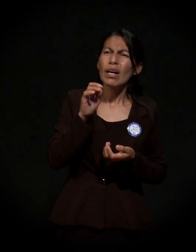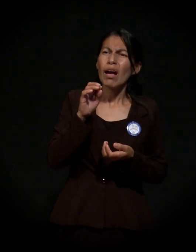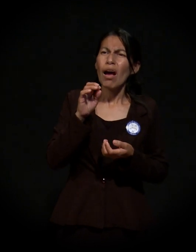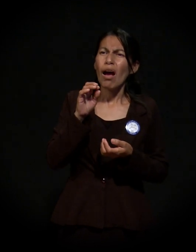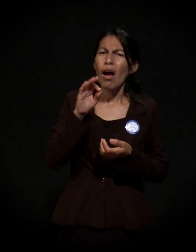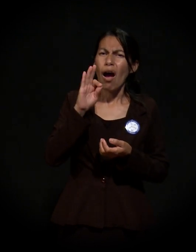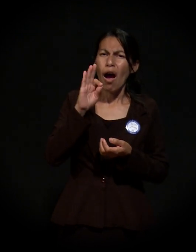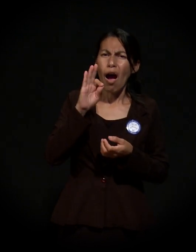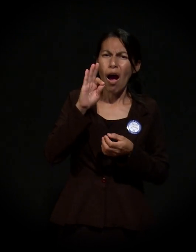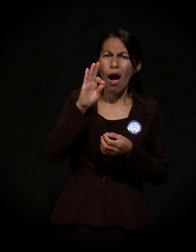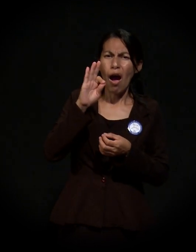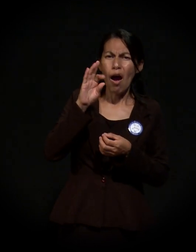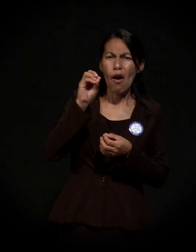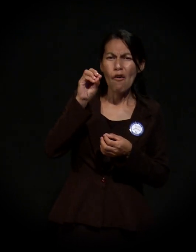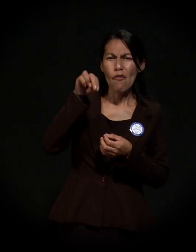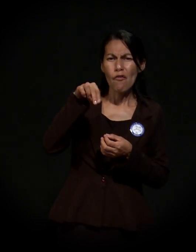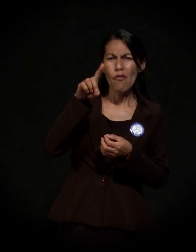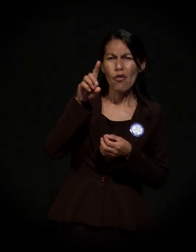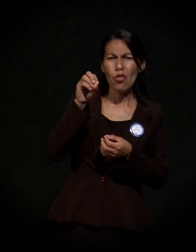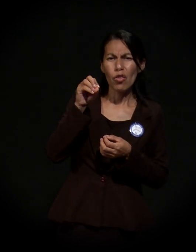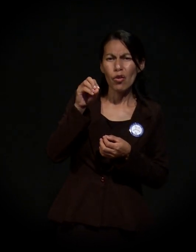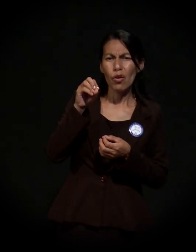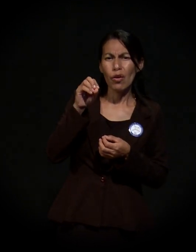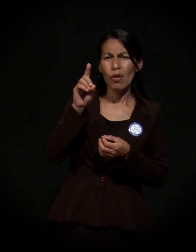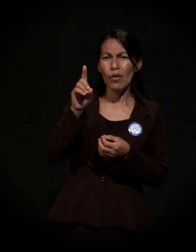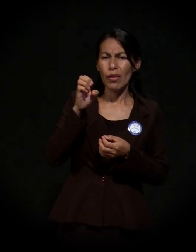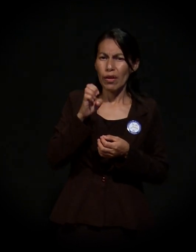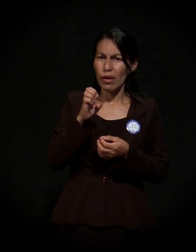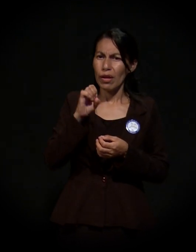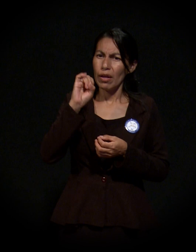inversión para Bueno, nuestro auditorio?